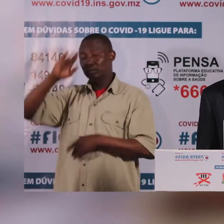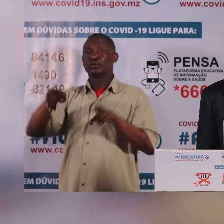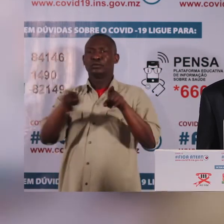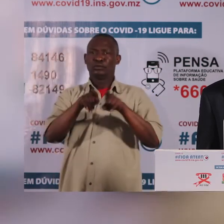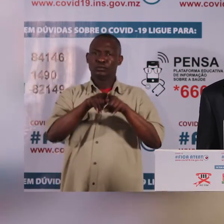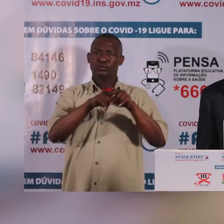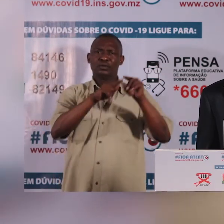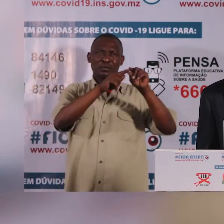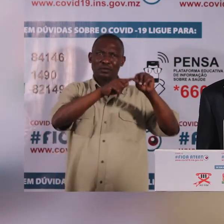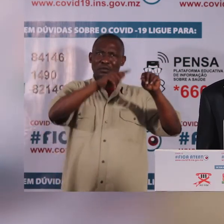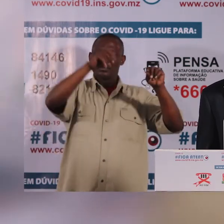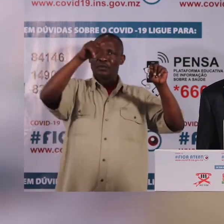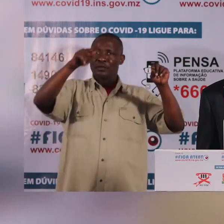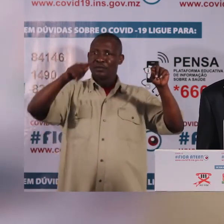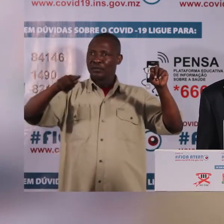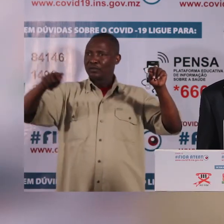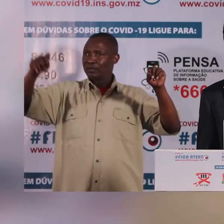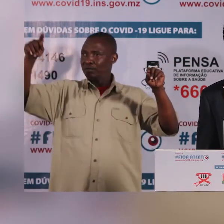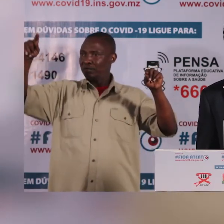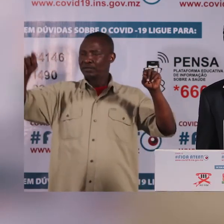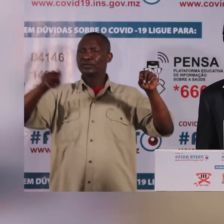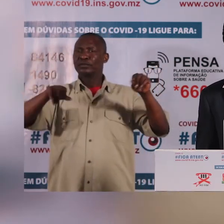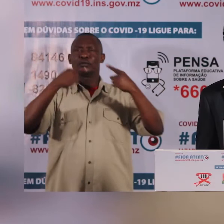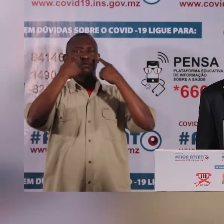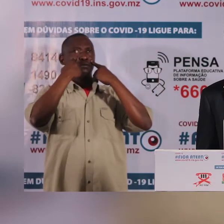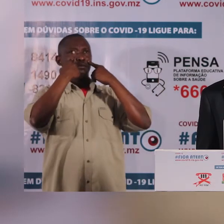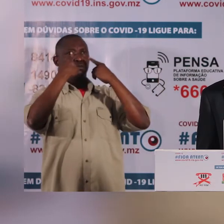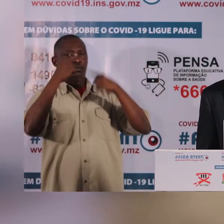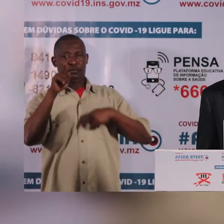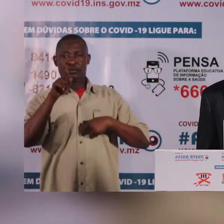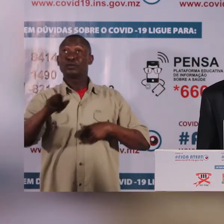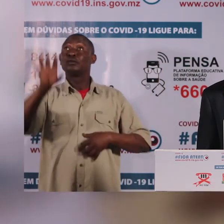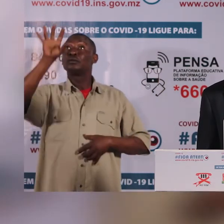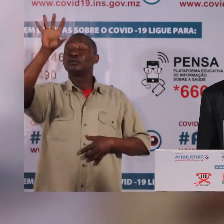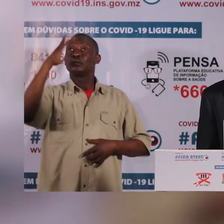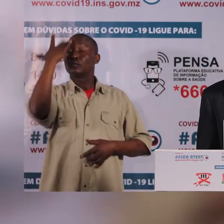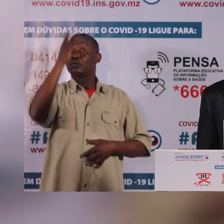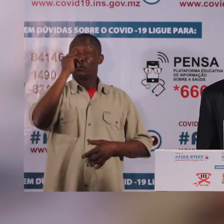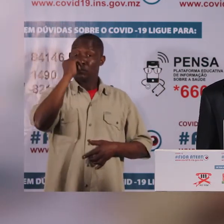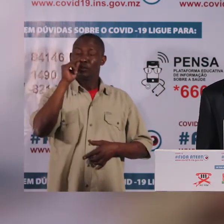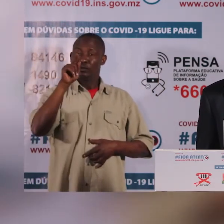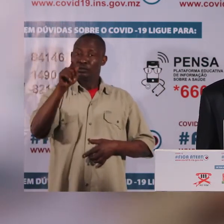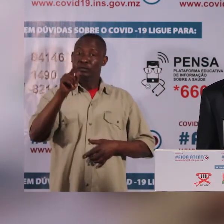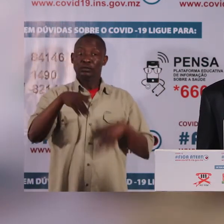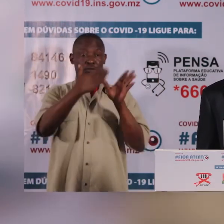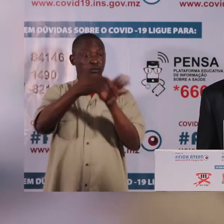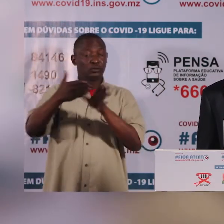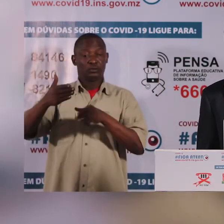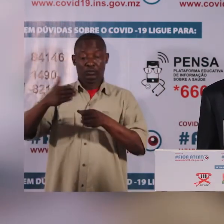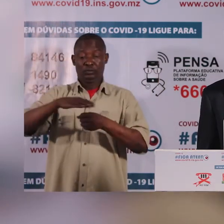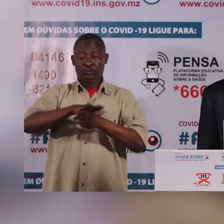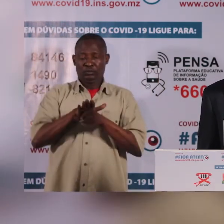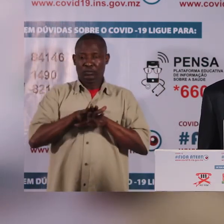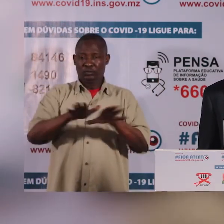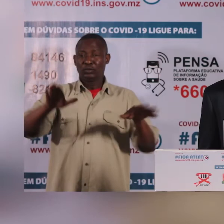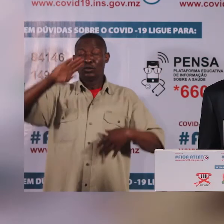aqui nós, mais uma vez, vemos que a taxa de positividade na província de Nampula é alta, ela é 3,5